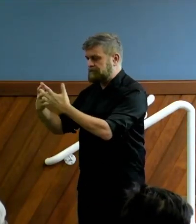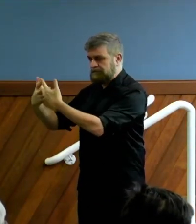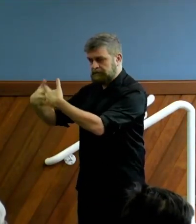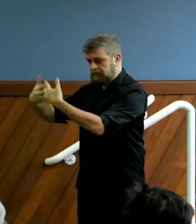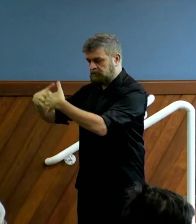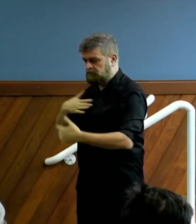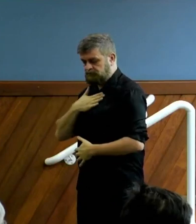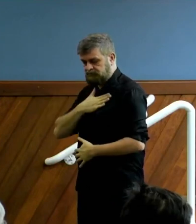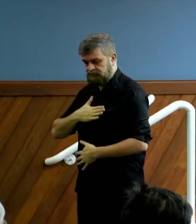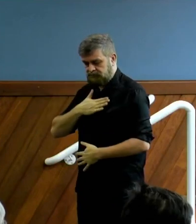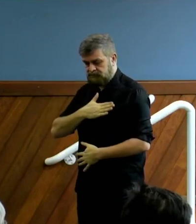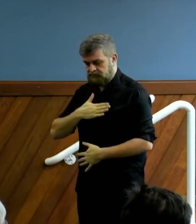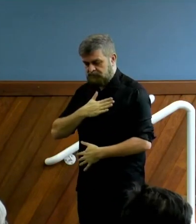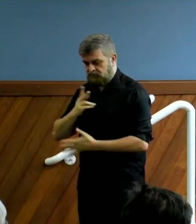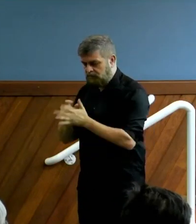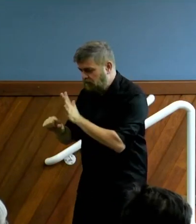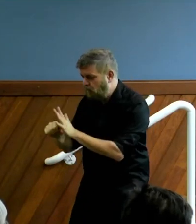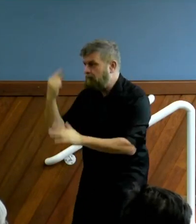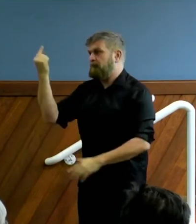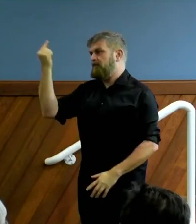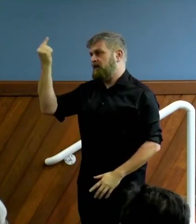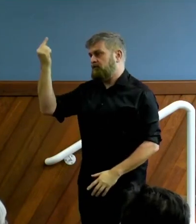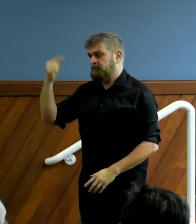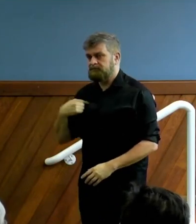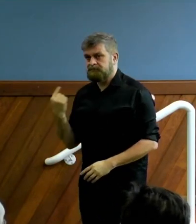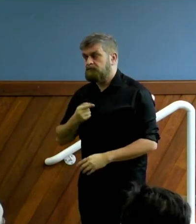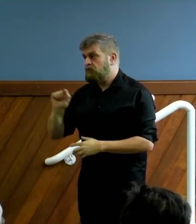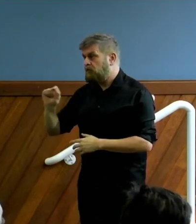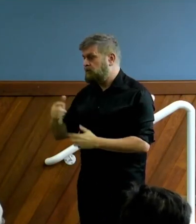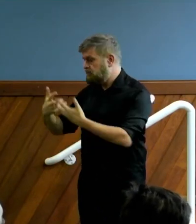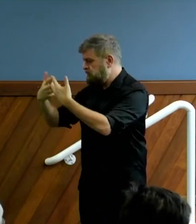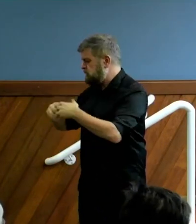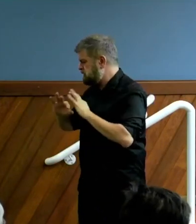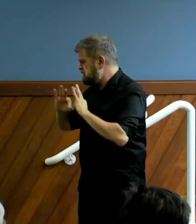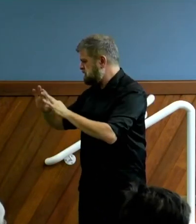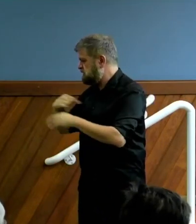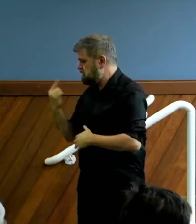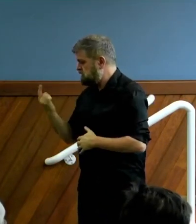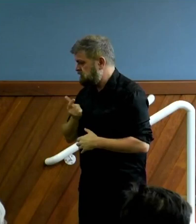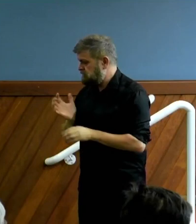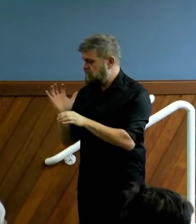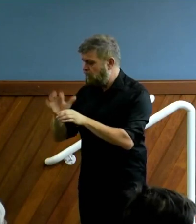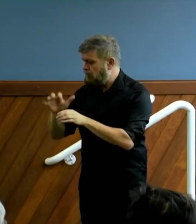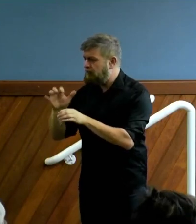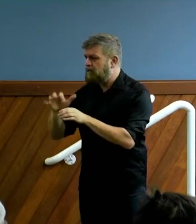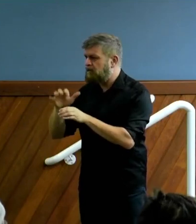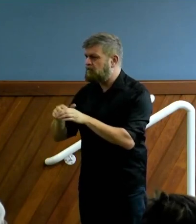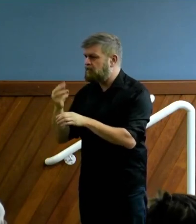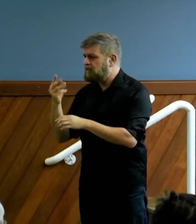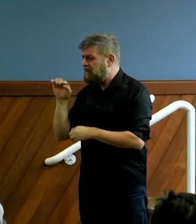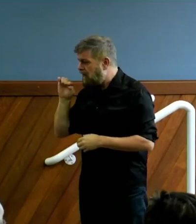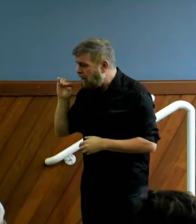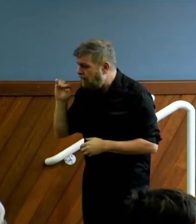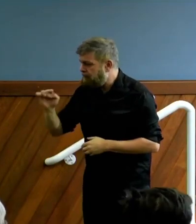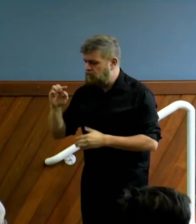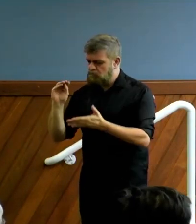a gente gosta de fazer assim, sempre os primeiros, né, e aí deu tudo muito certo, a gente tinha um banco de mais de, acho que eram uns 3 mil